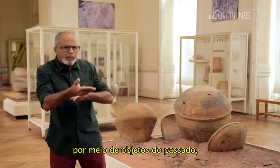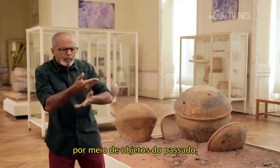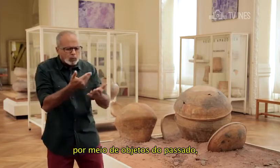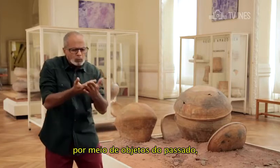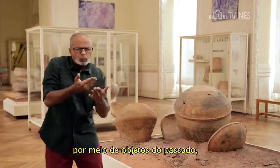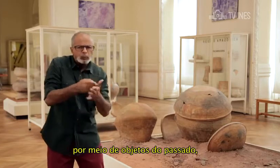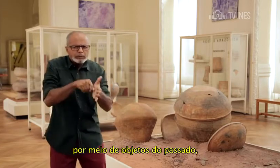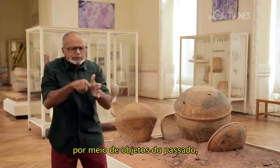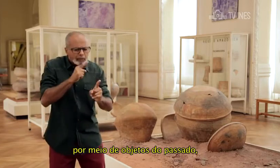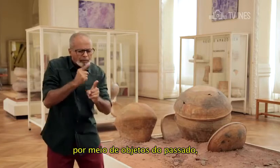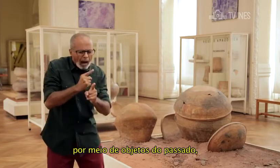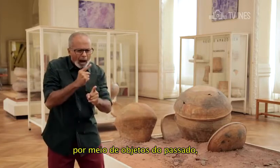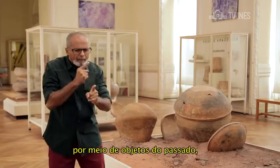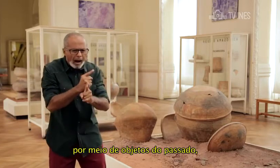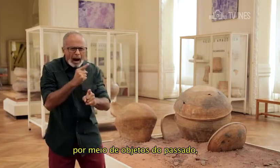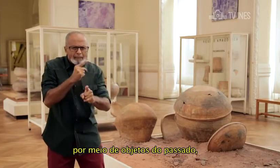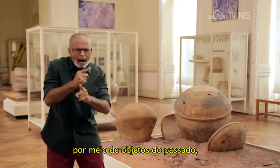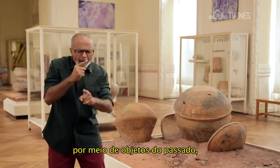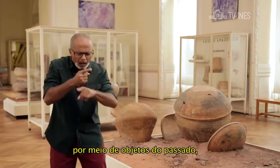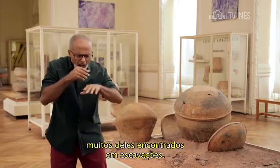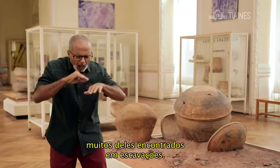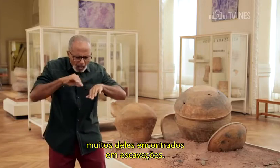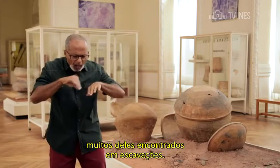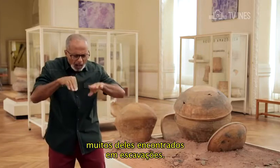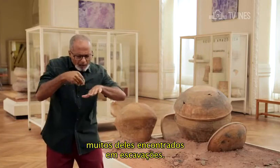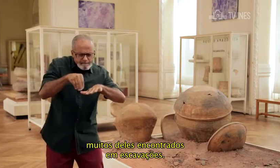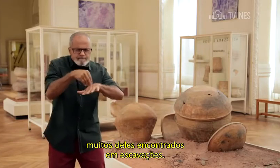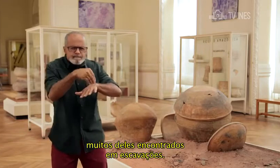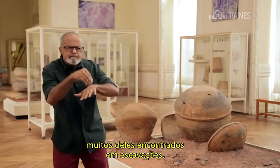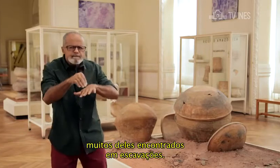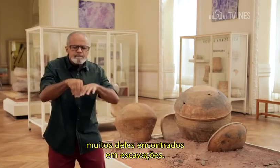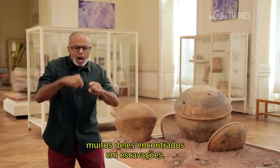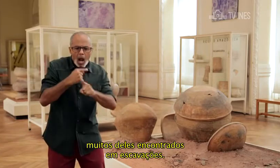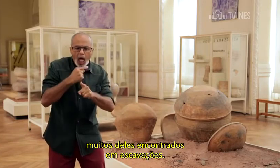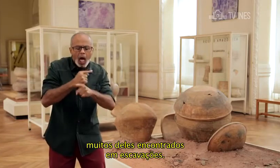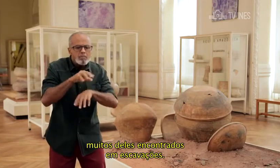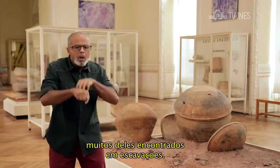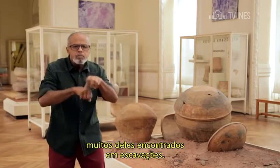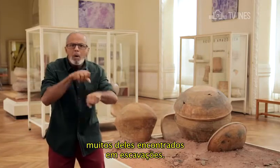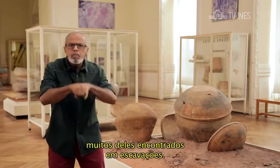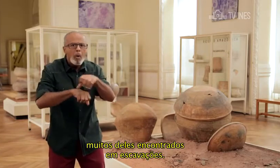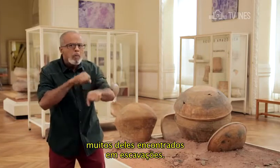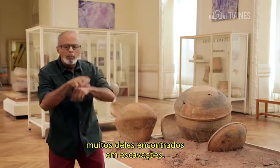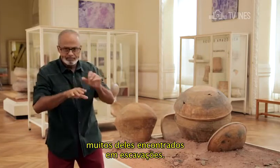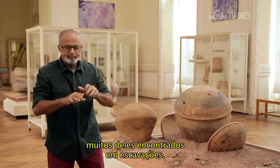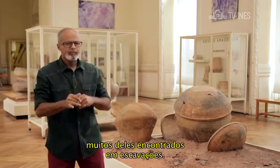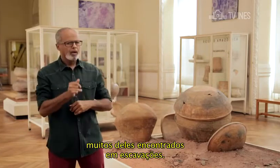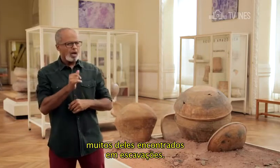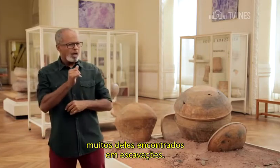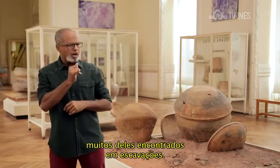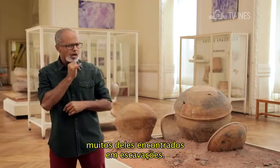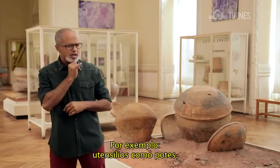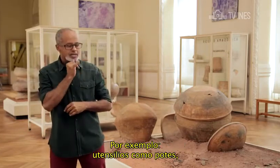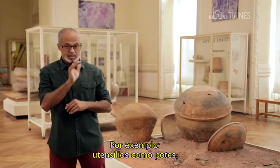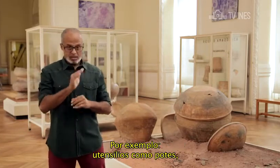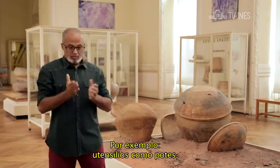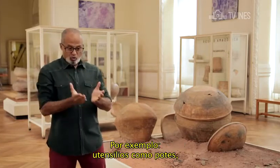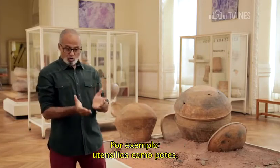Do passado. Muitos deles encontrados em escavações. Por exemplo...